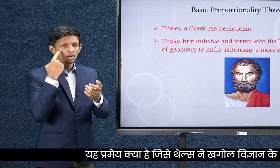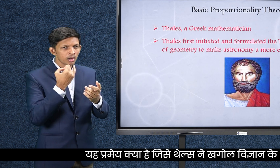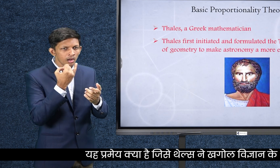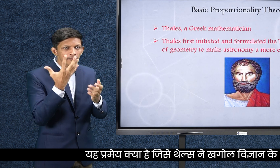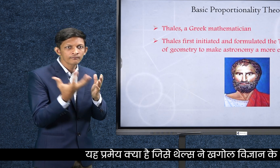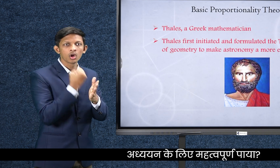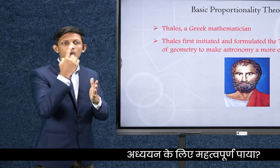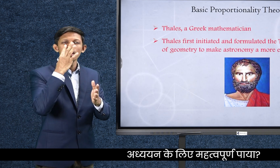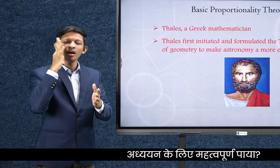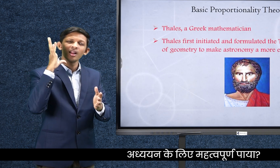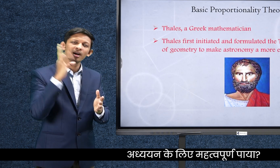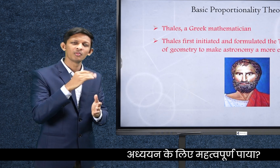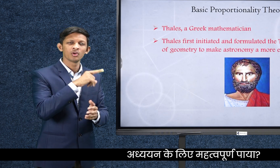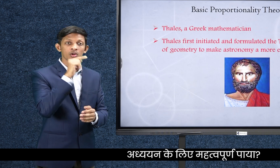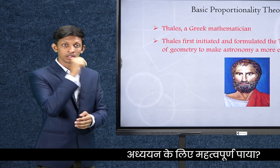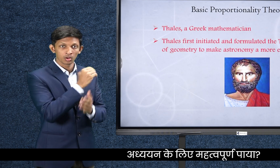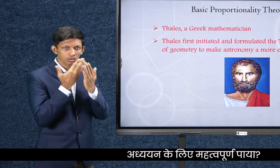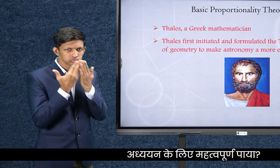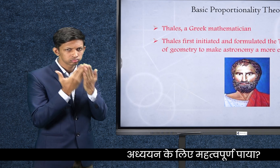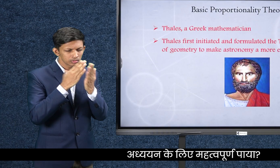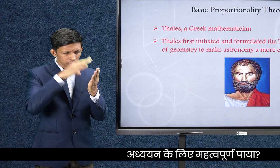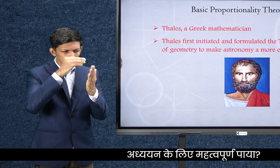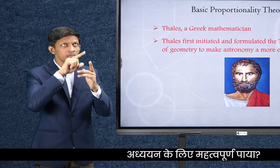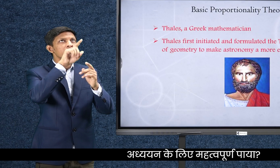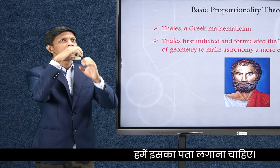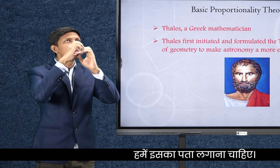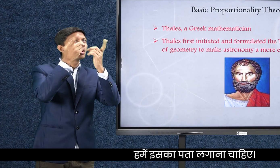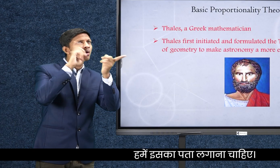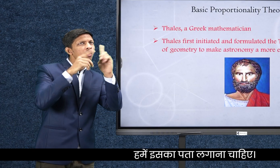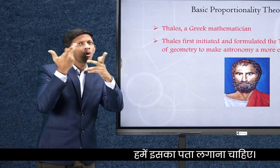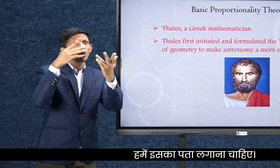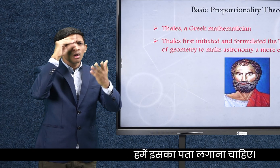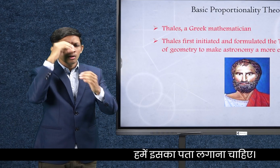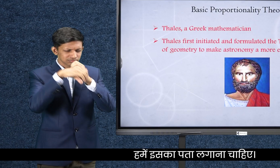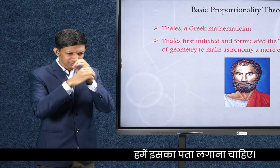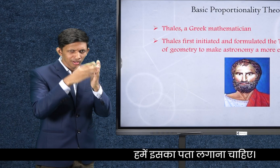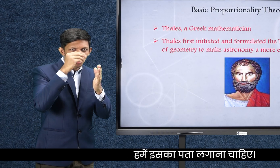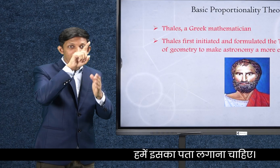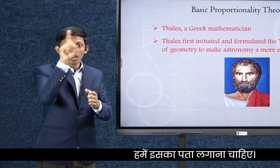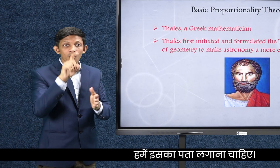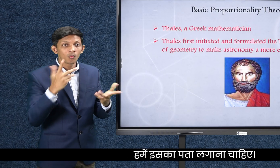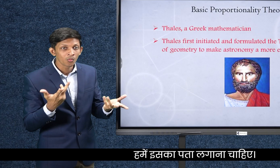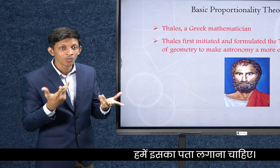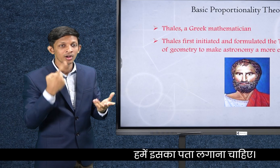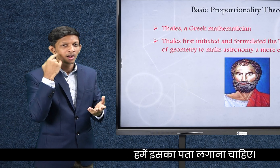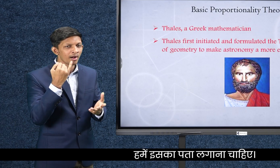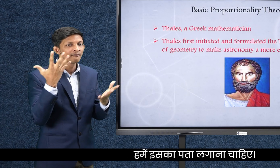के अपने अध्ययन के लिए महत्वपूर्ण पाया? हमें इसका पता लगाना चाहिए।